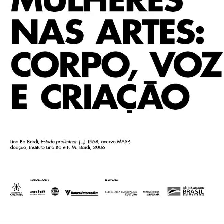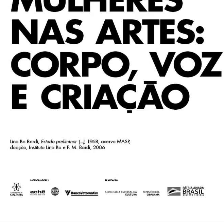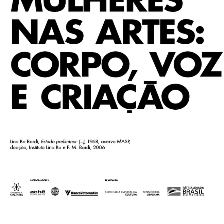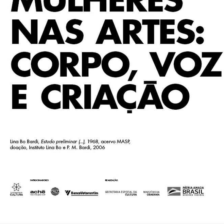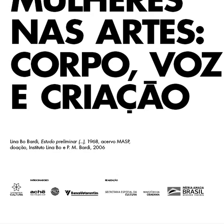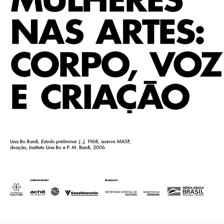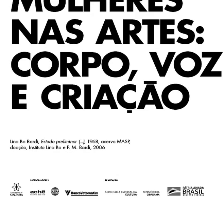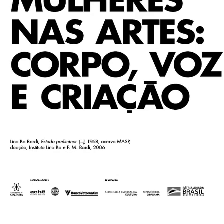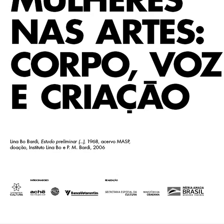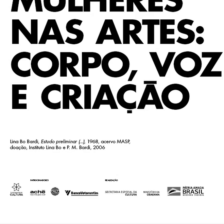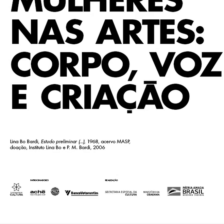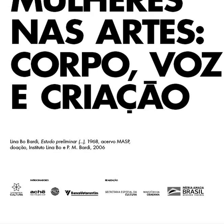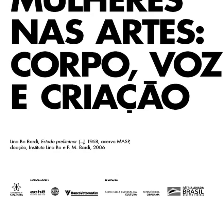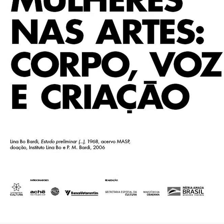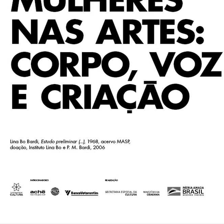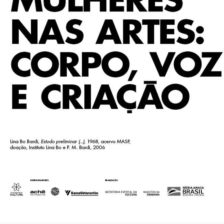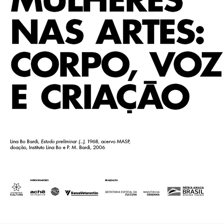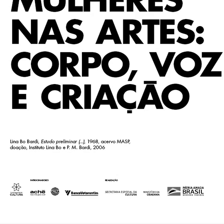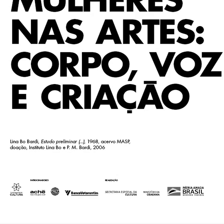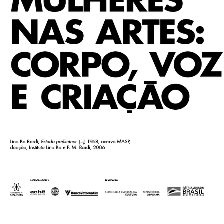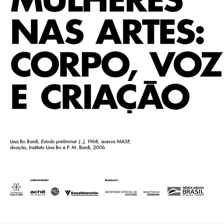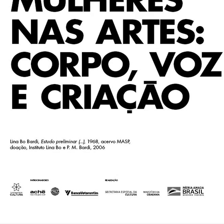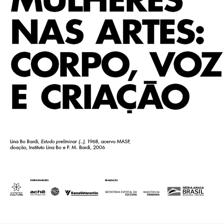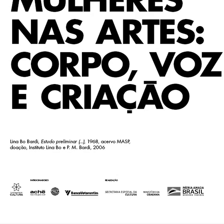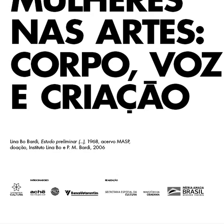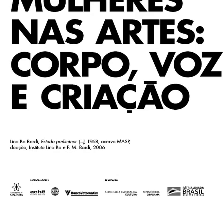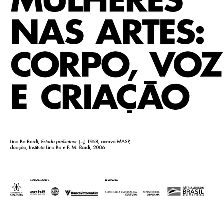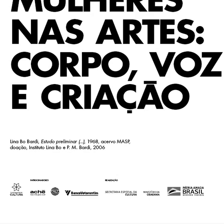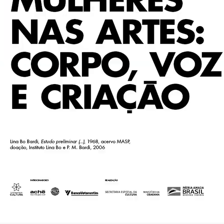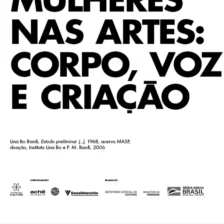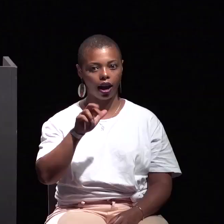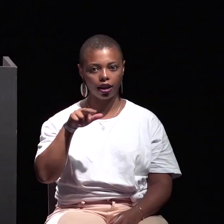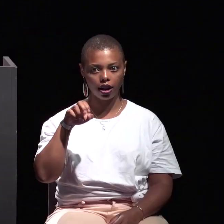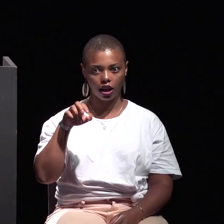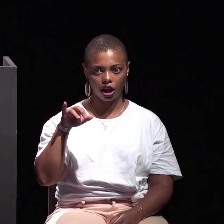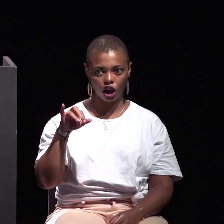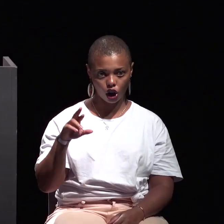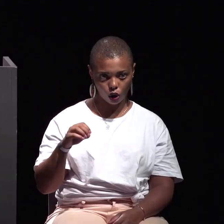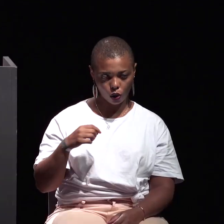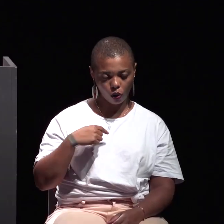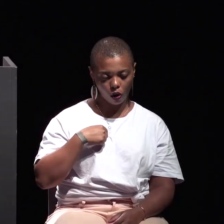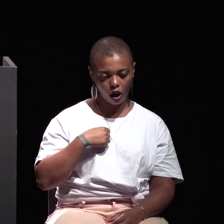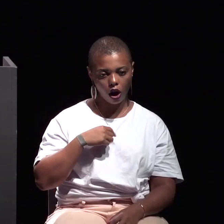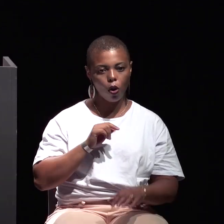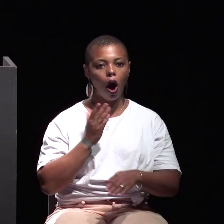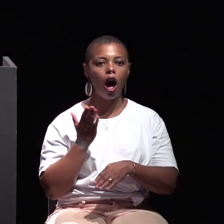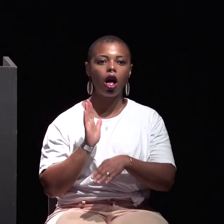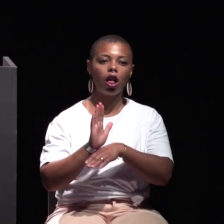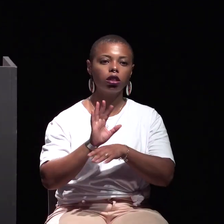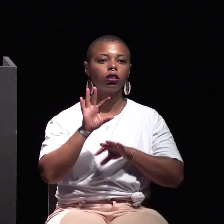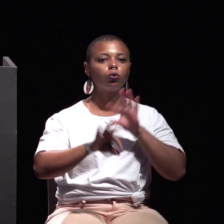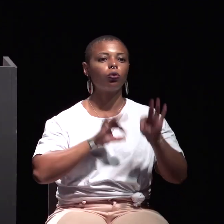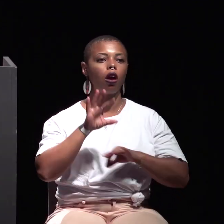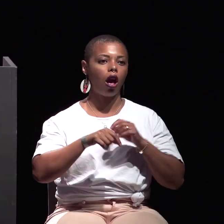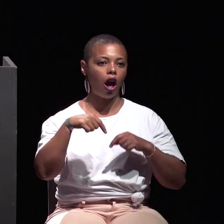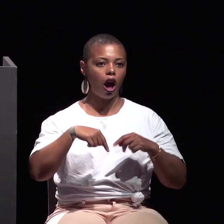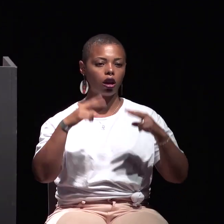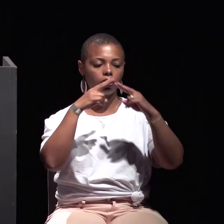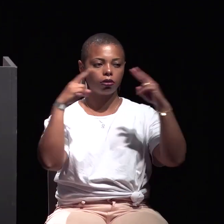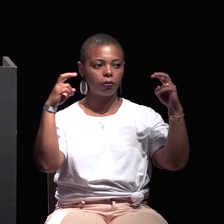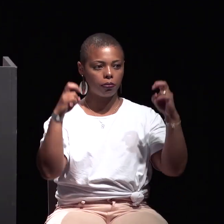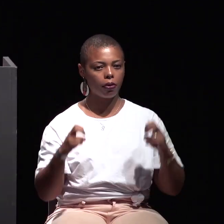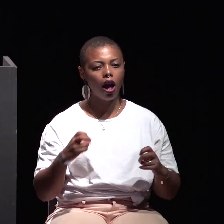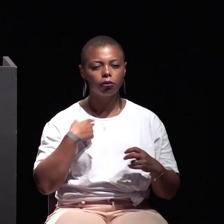Gente, boa tarde. Eu me chamo Amanda Carneiro, eu sou curadora assistente aqui no MASP. Acho que a gente se viu de manhã, para quem já